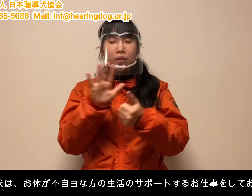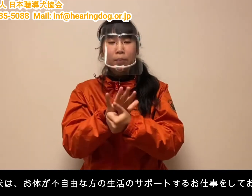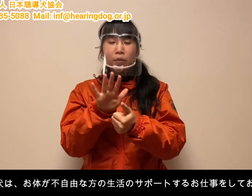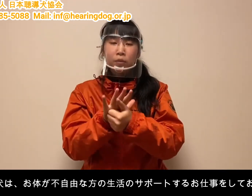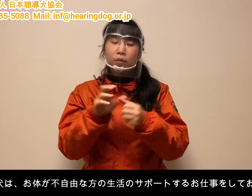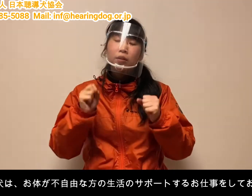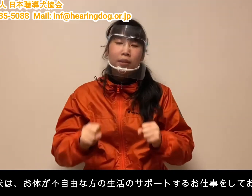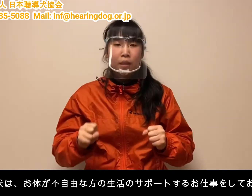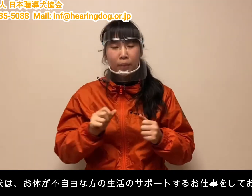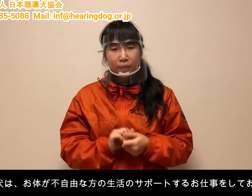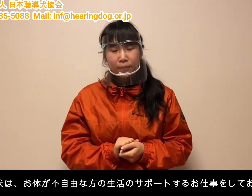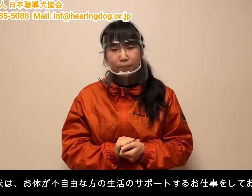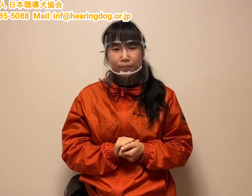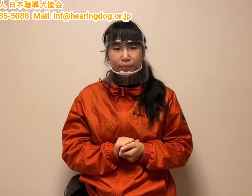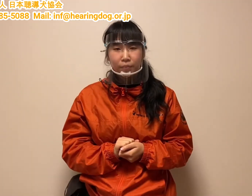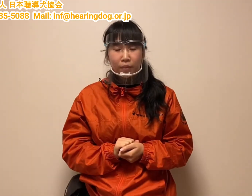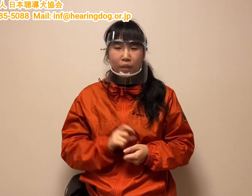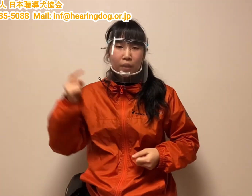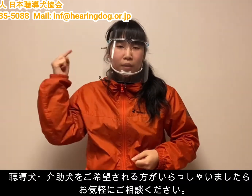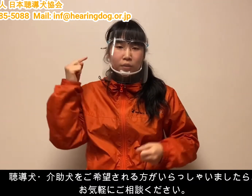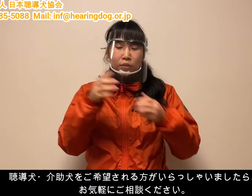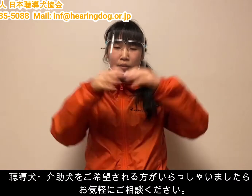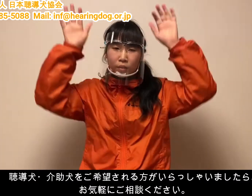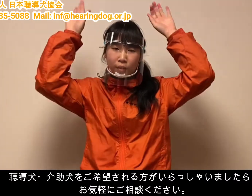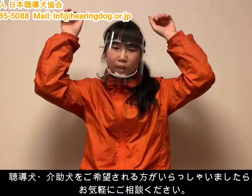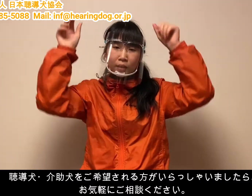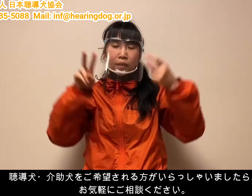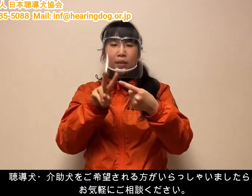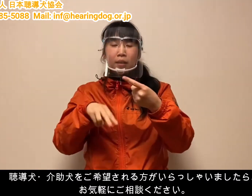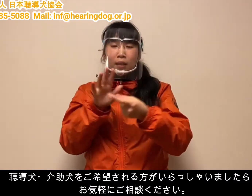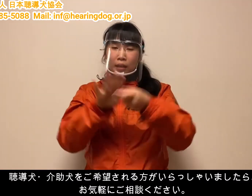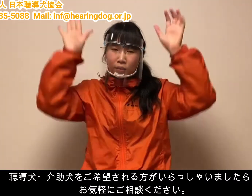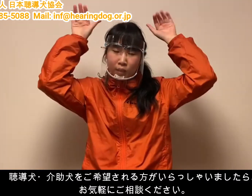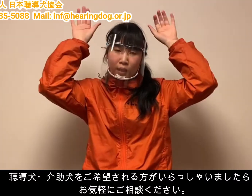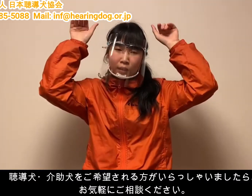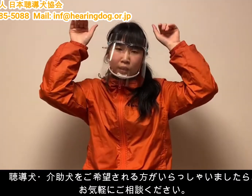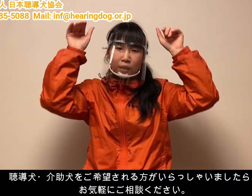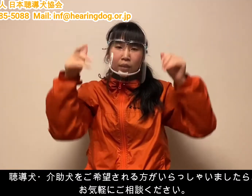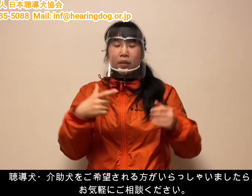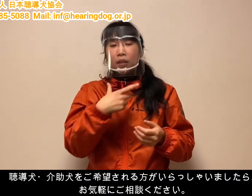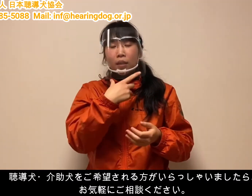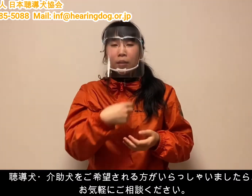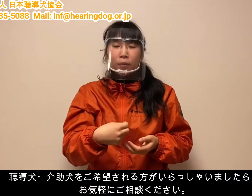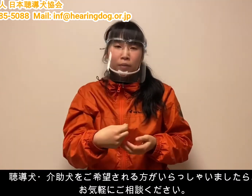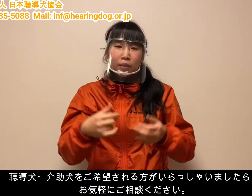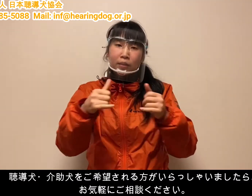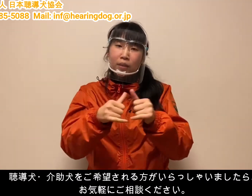ポートをしています。聴導犬、介助犬に希望される方